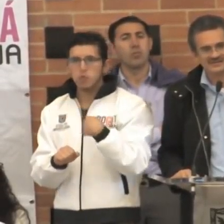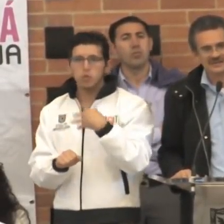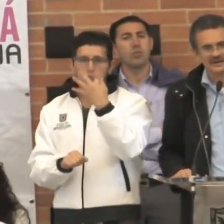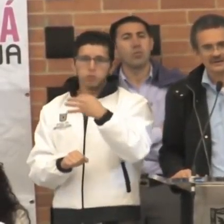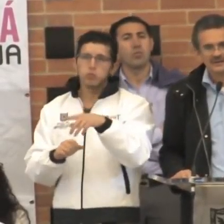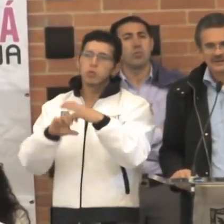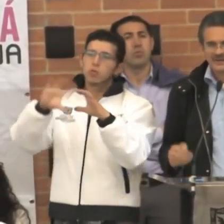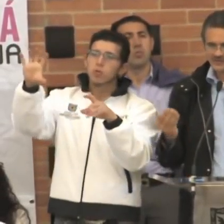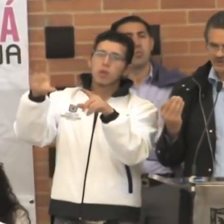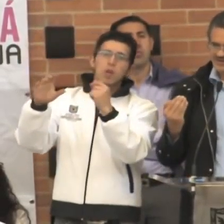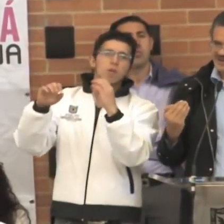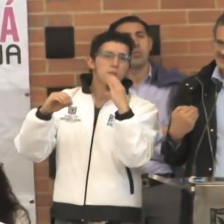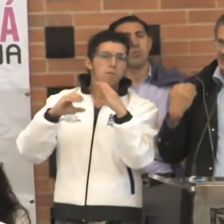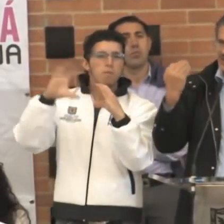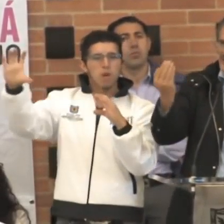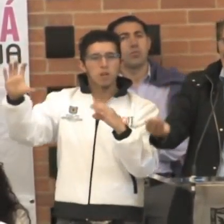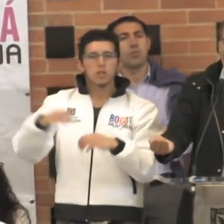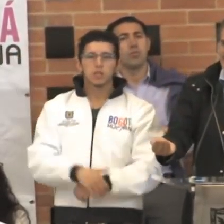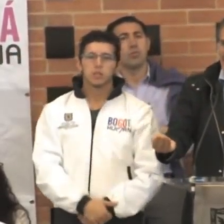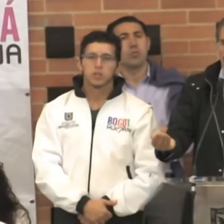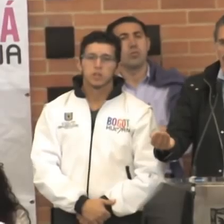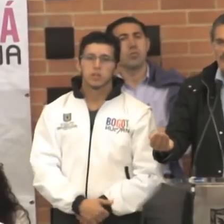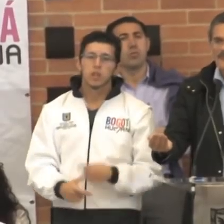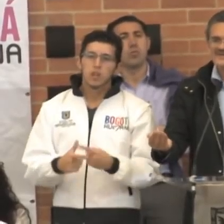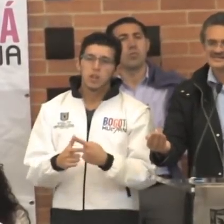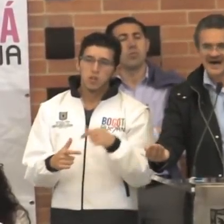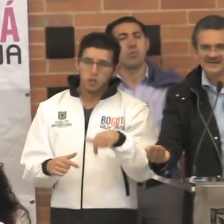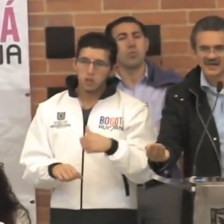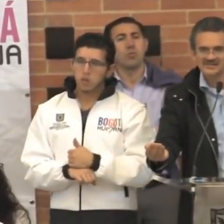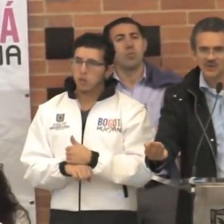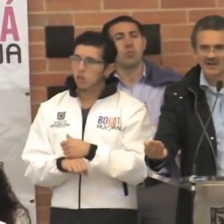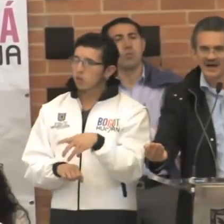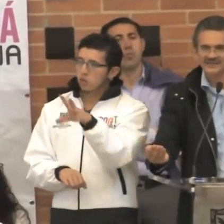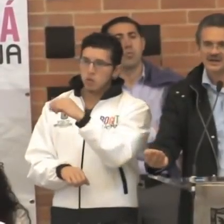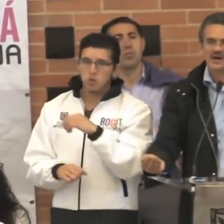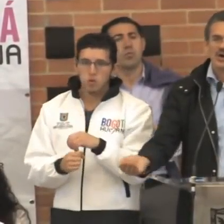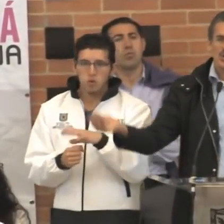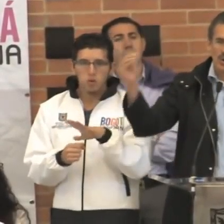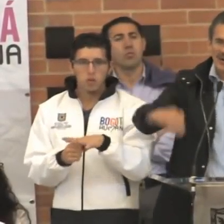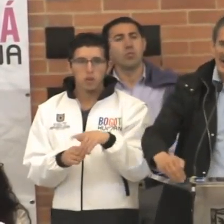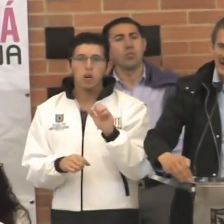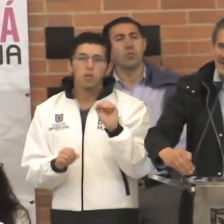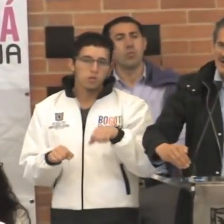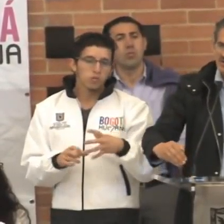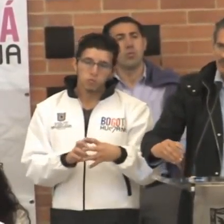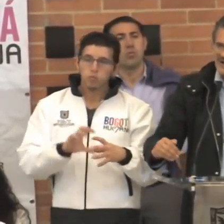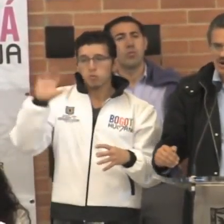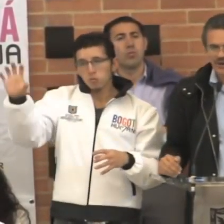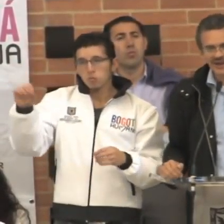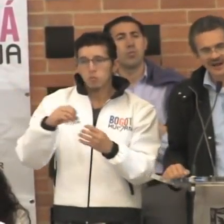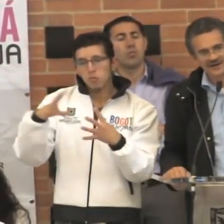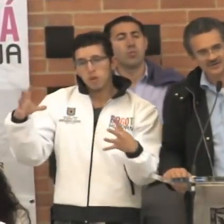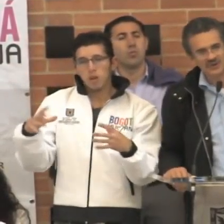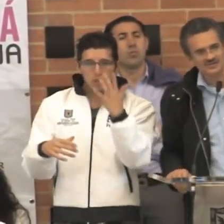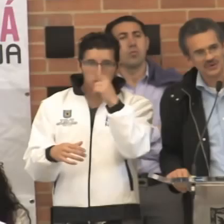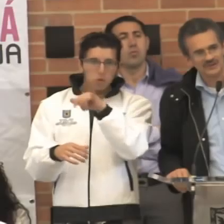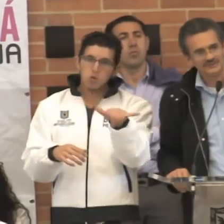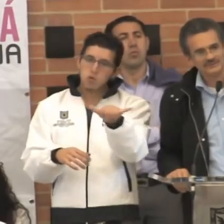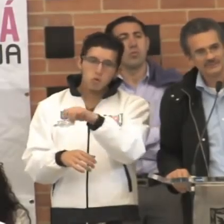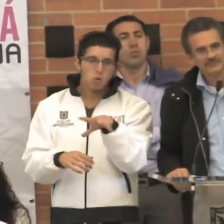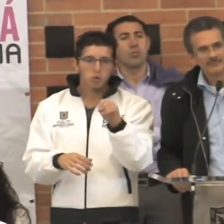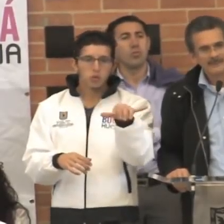altos de la estancia. Entonces, el Estado debe compensar esa desigualdad con una inversión mayor que la del resto